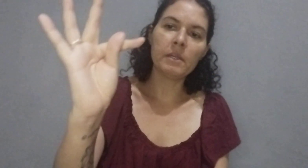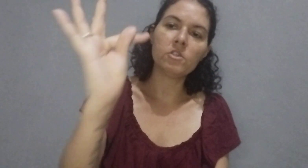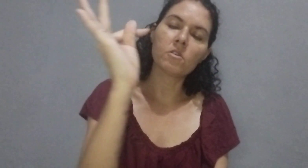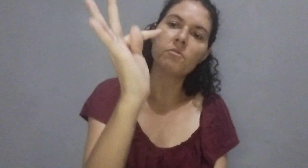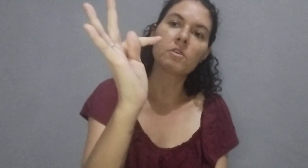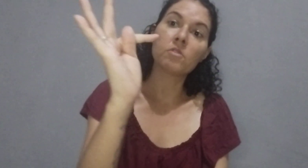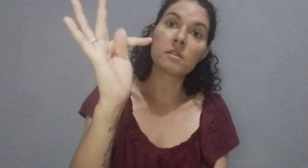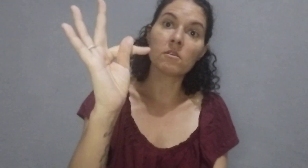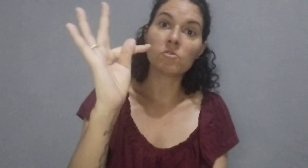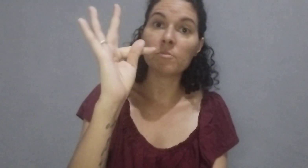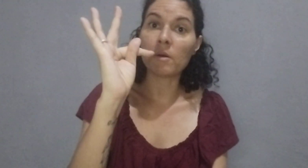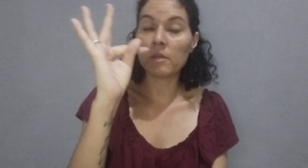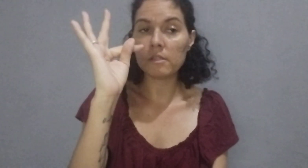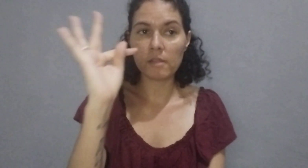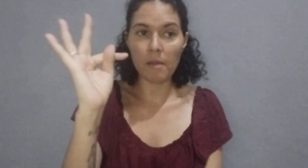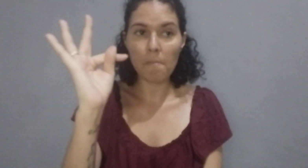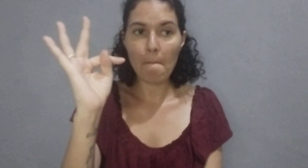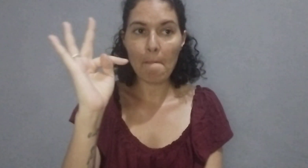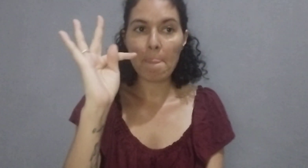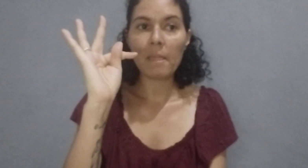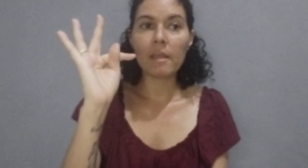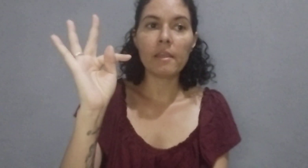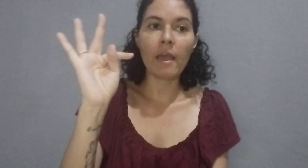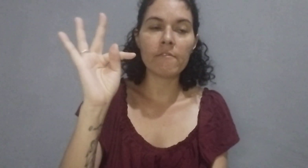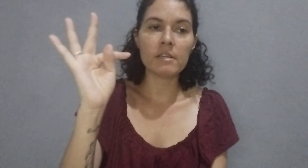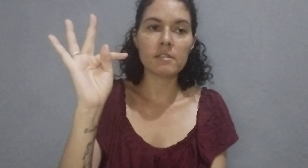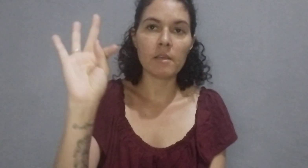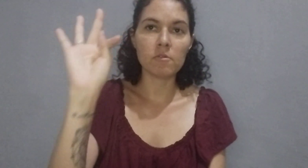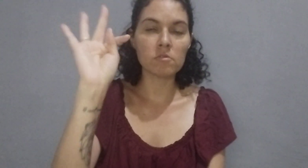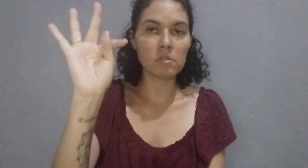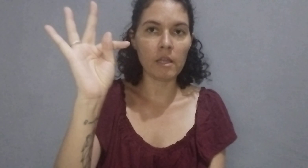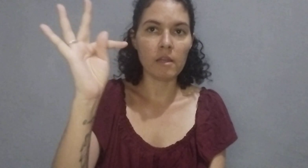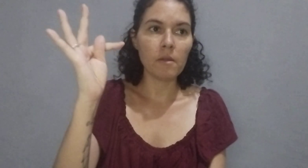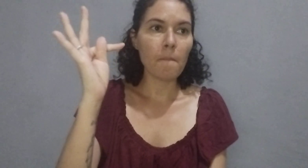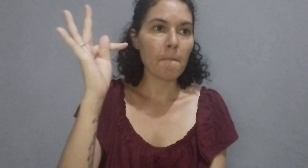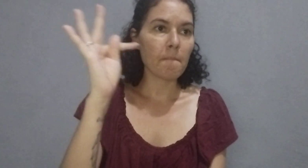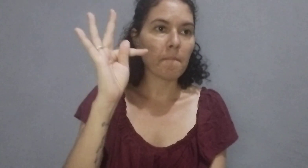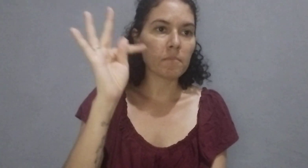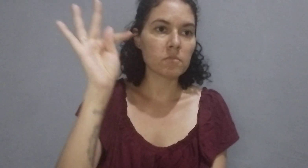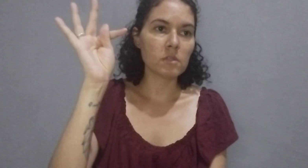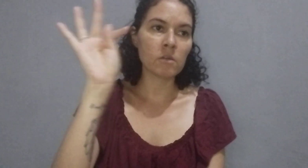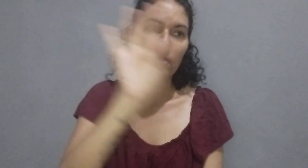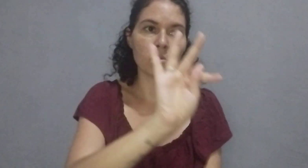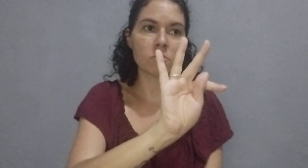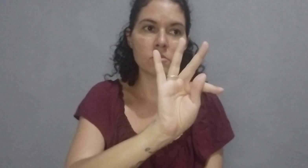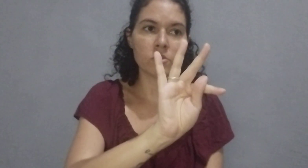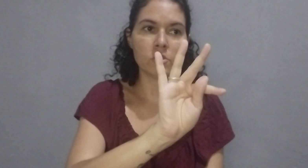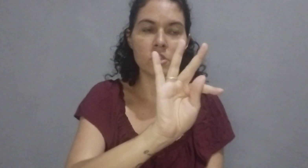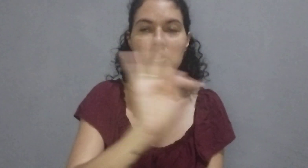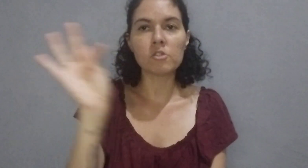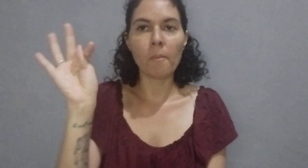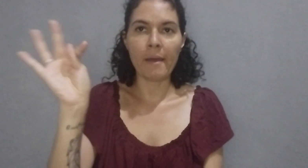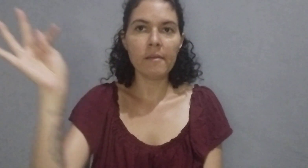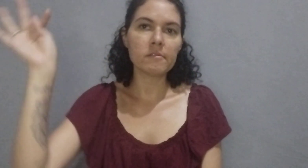Novamente a configuração de mão em T. E aí vai ser o T igual o de Tomé